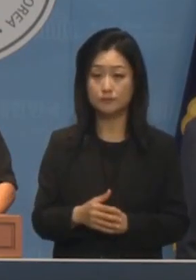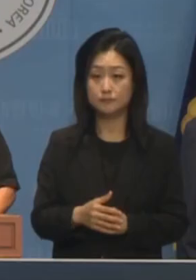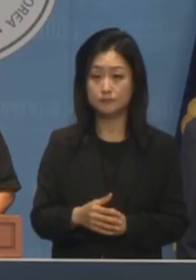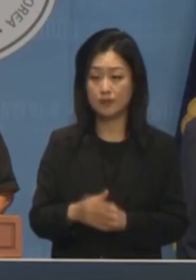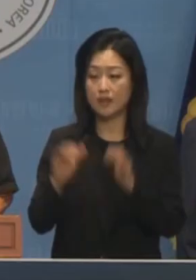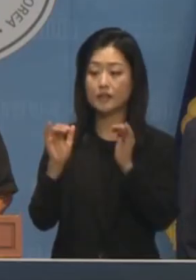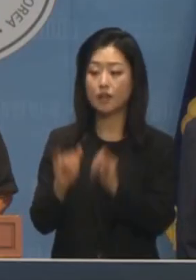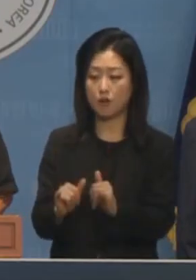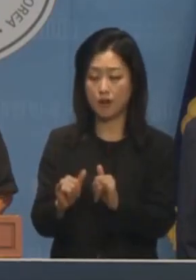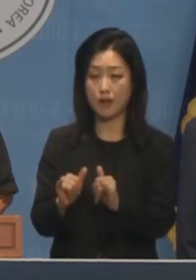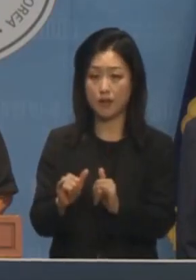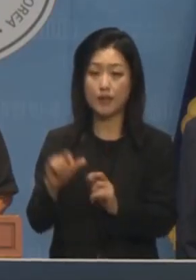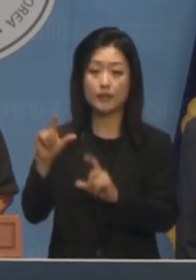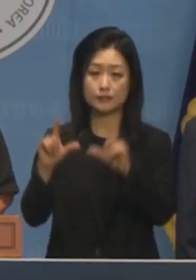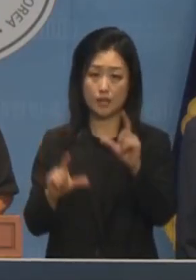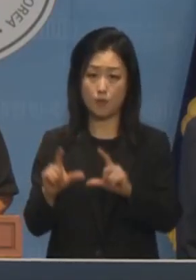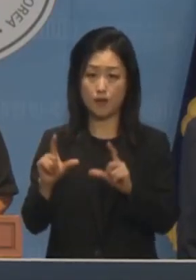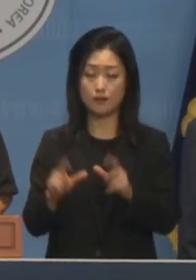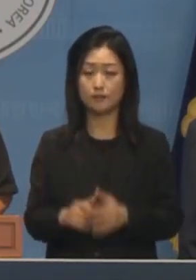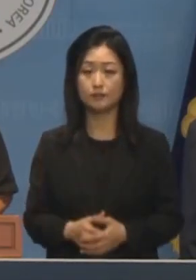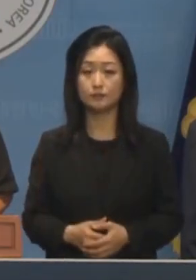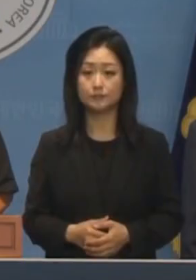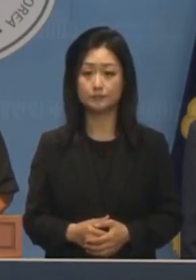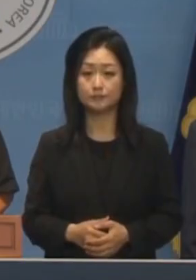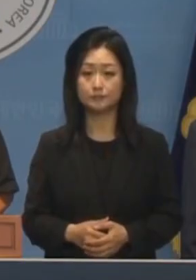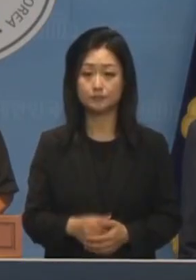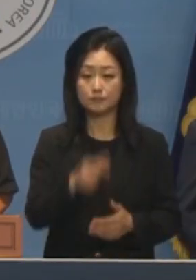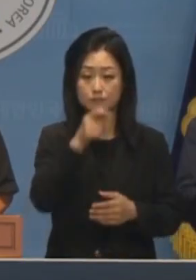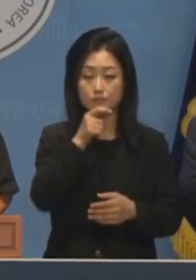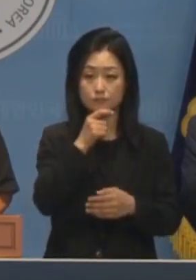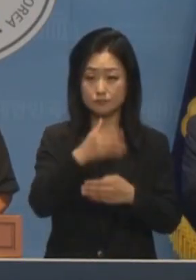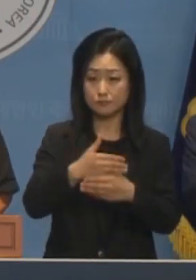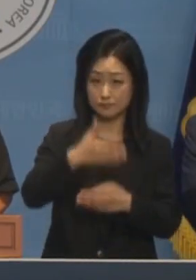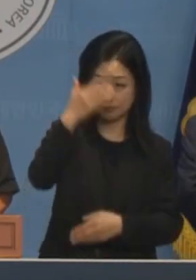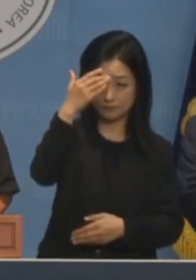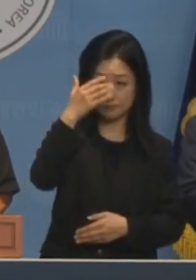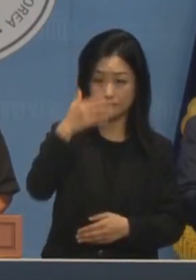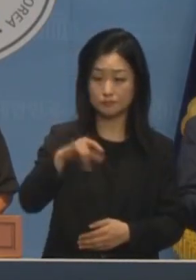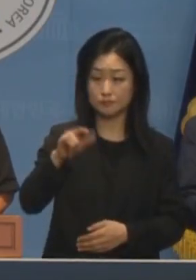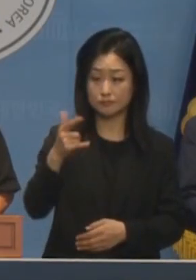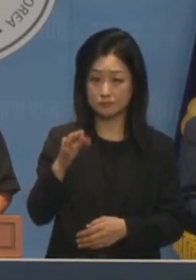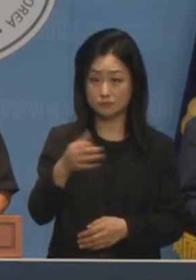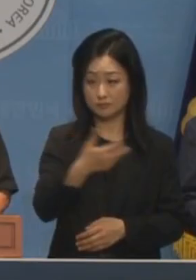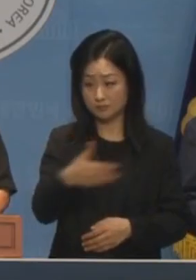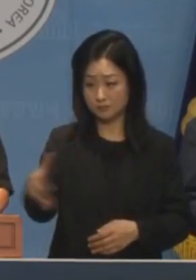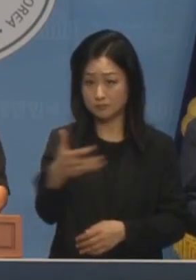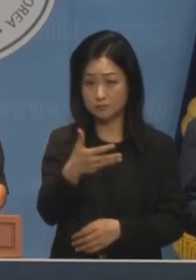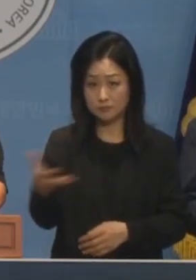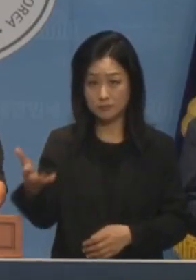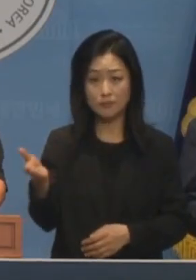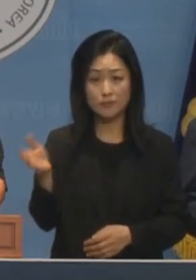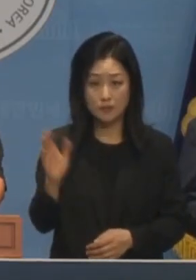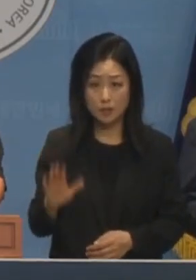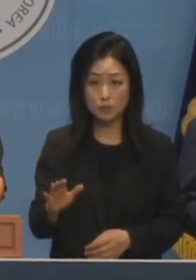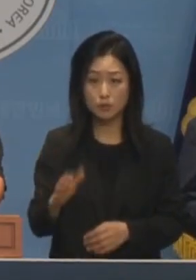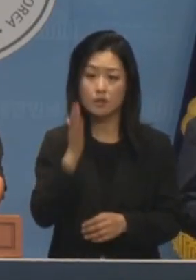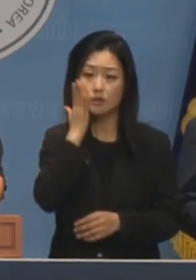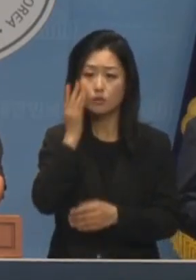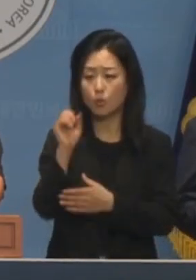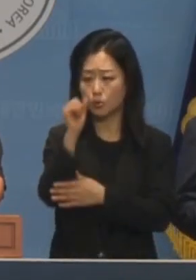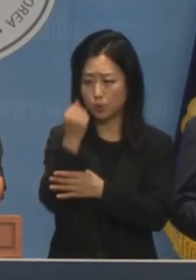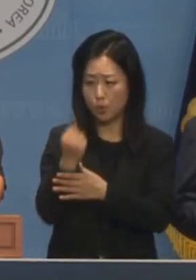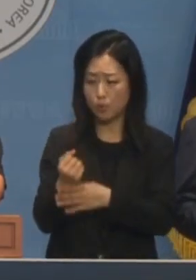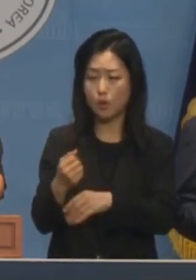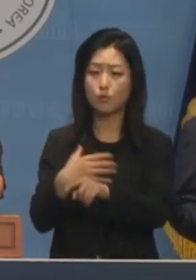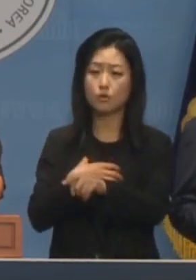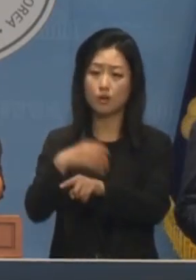단계인 경계에 해당하는 수치입니다. 수문이 열려있는 세종보조차 지금 녹조에서 안전하지